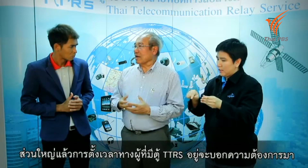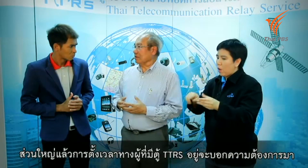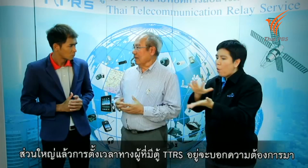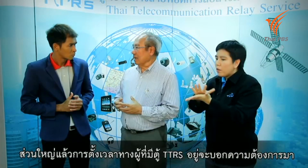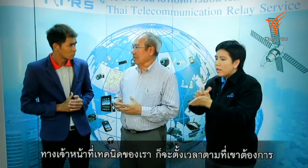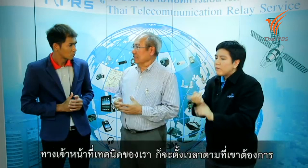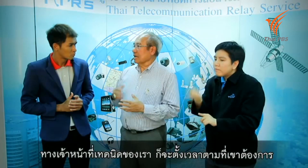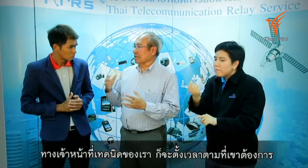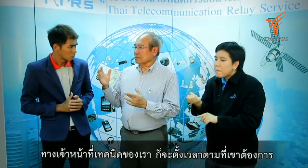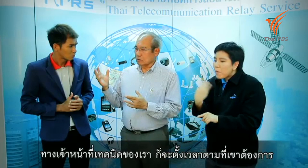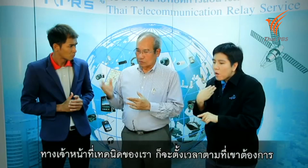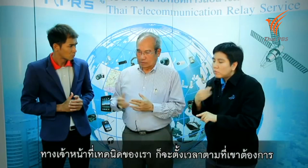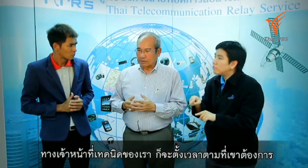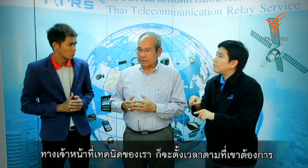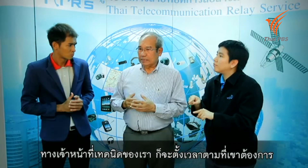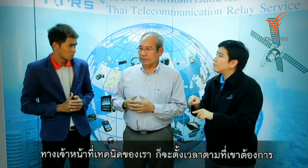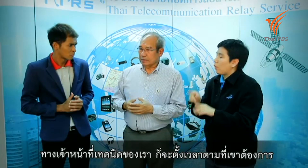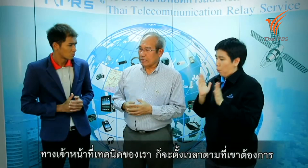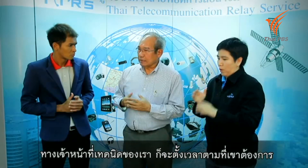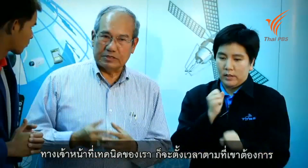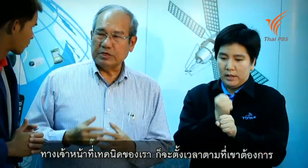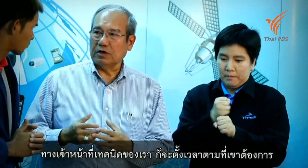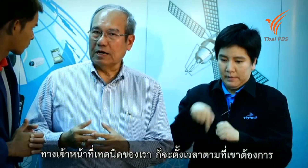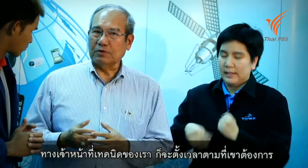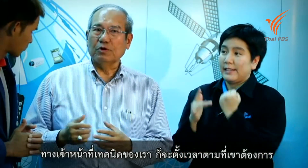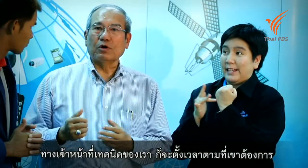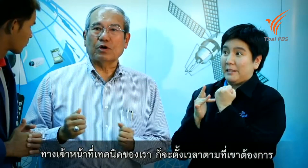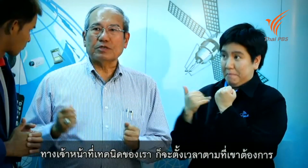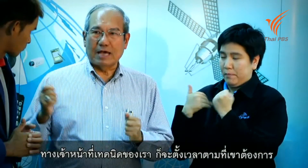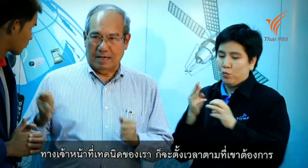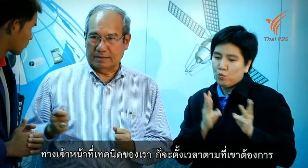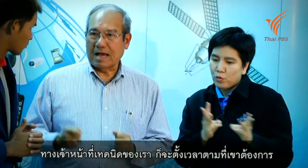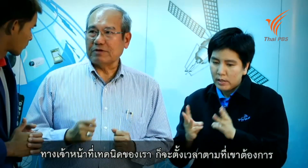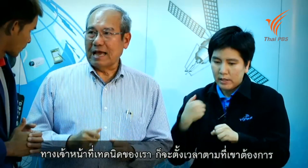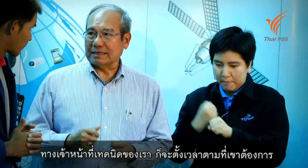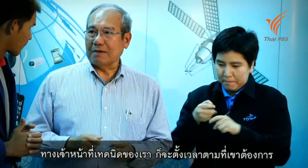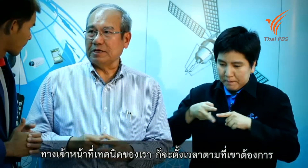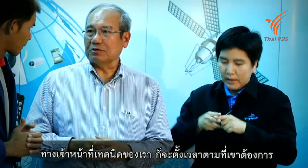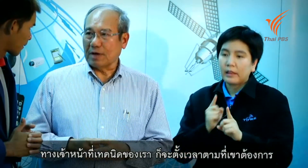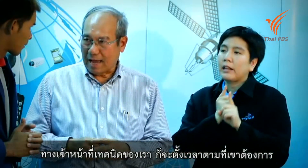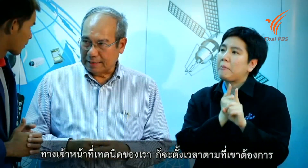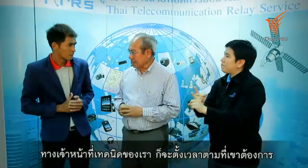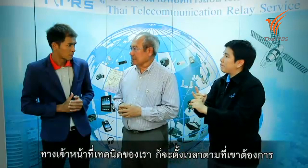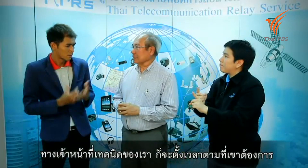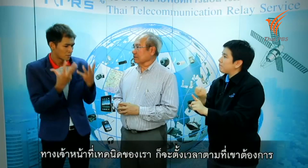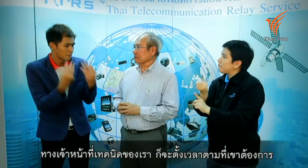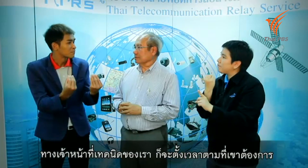ความต้องการมาทางเจ้าหน้าที่เทคนิคเชียนของเราก็จะตั้งเวลาตามที่เขาต้อง